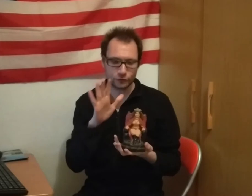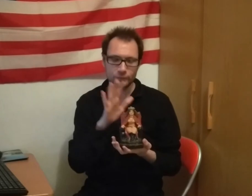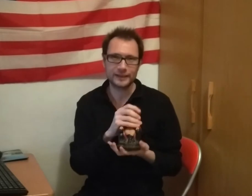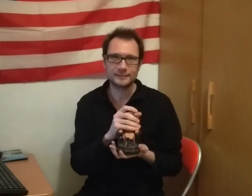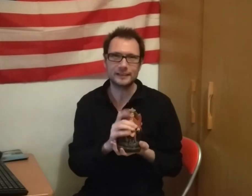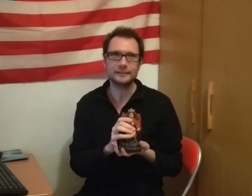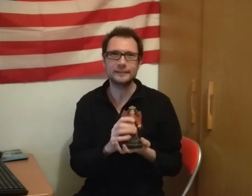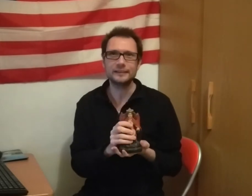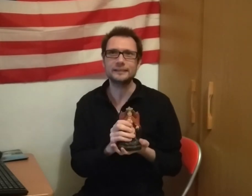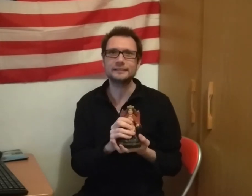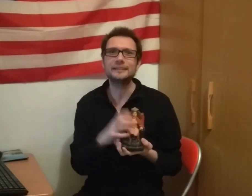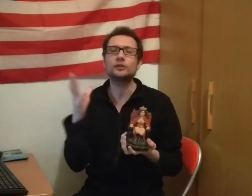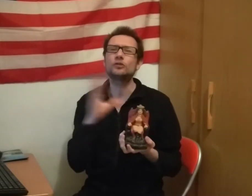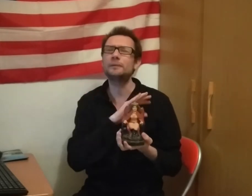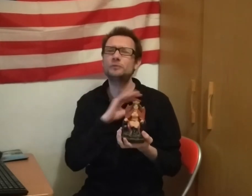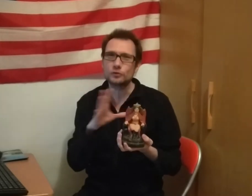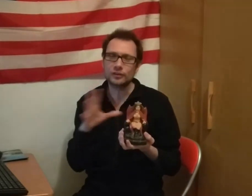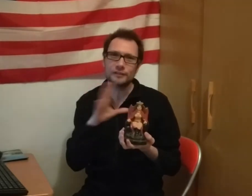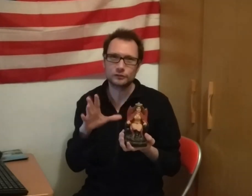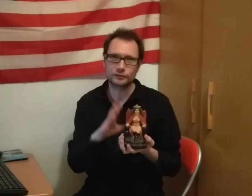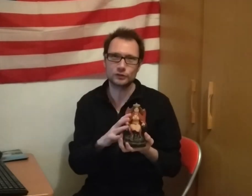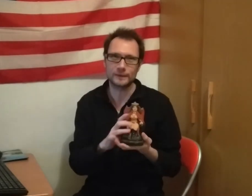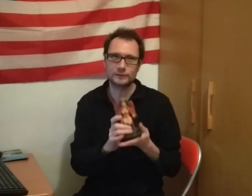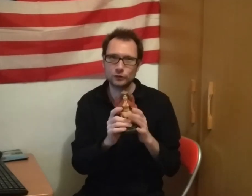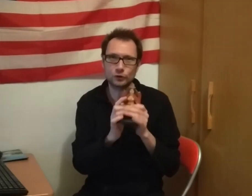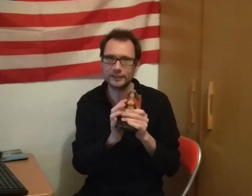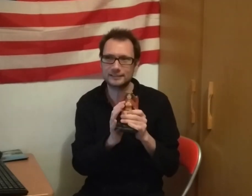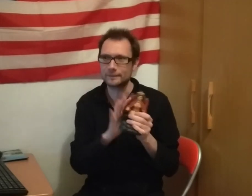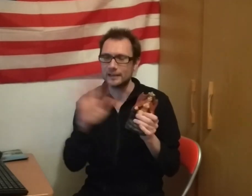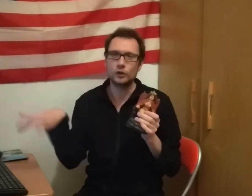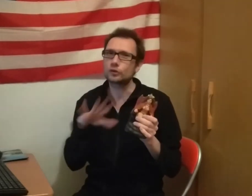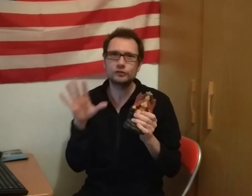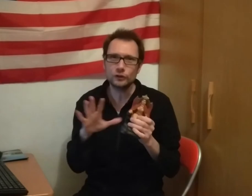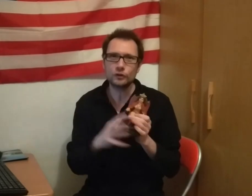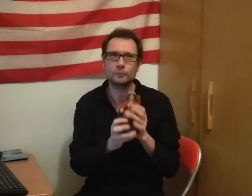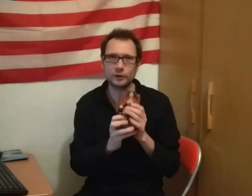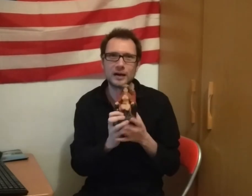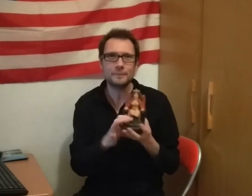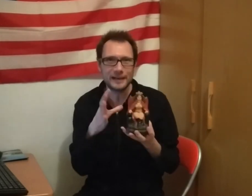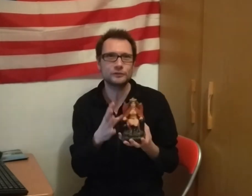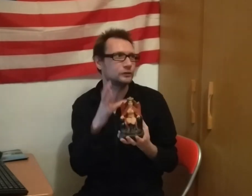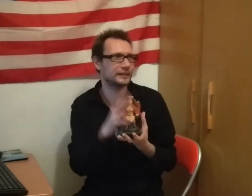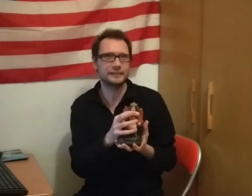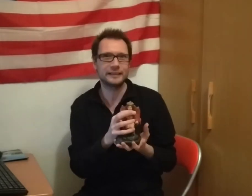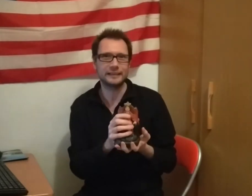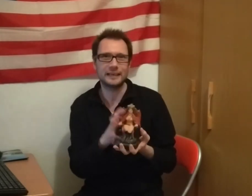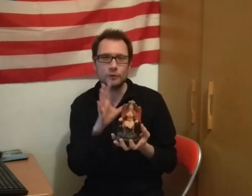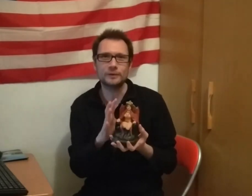sobre esta. Y sí que tuve mucha visualización, solo con esta. Los otros vídeos no, pero hablando de la